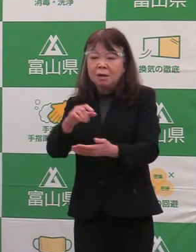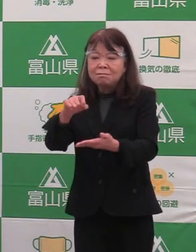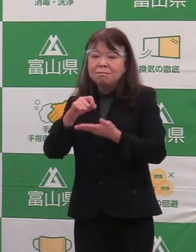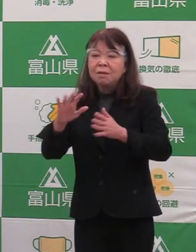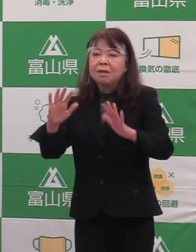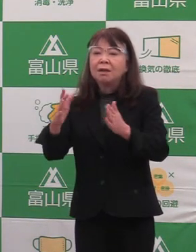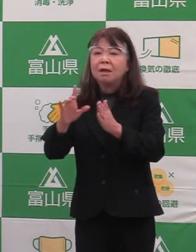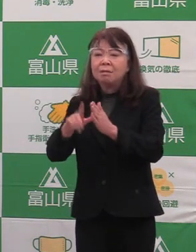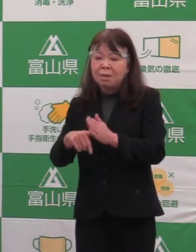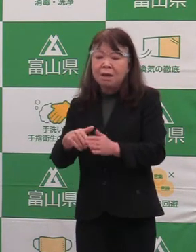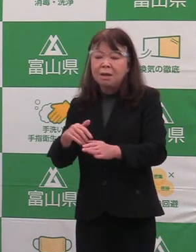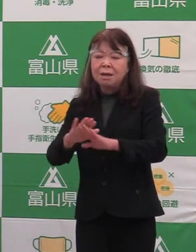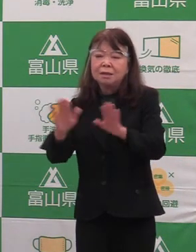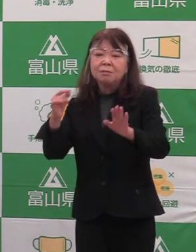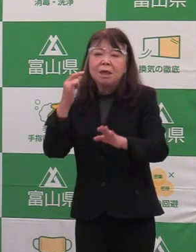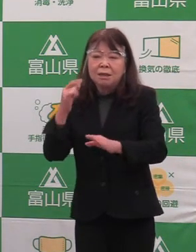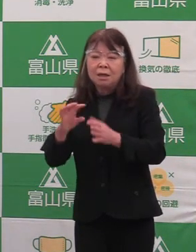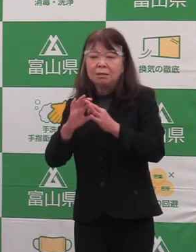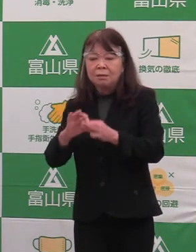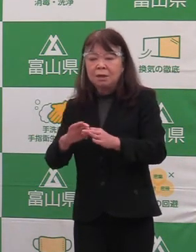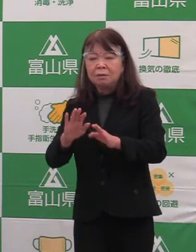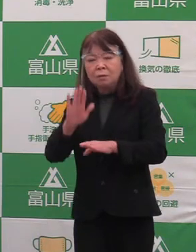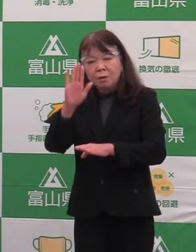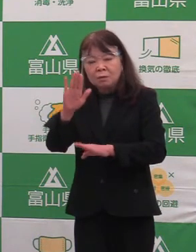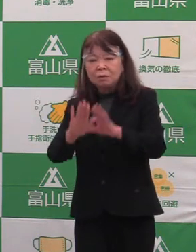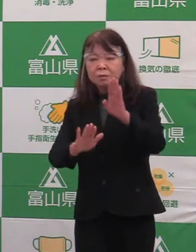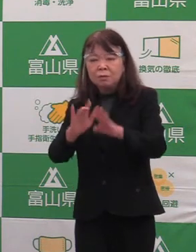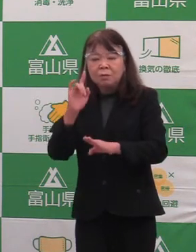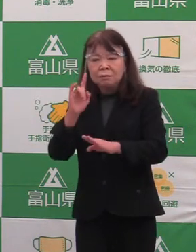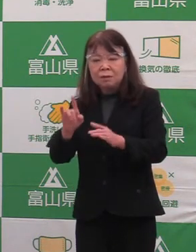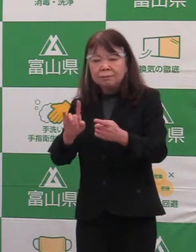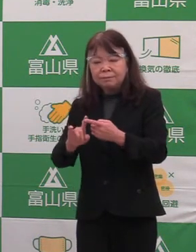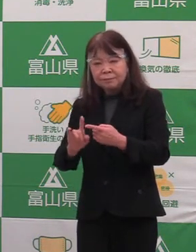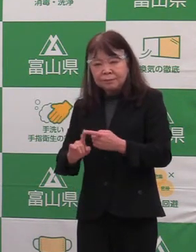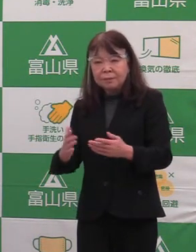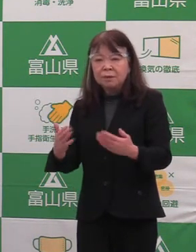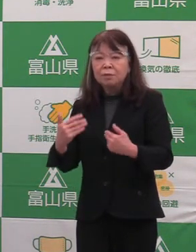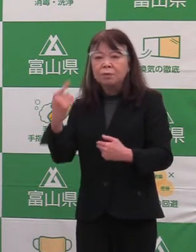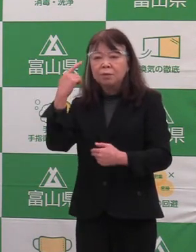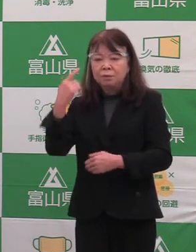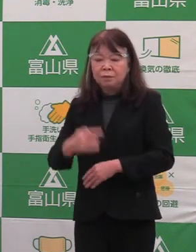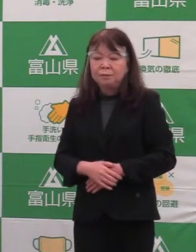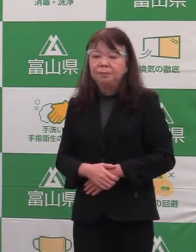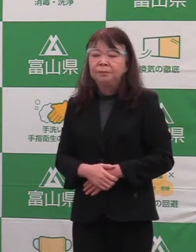たりはもう少し状況を 見なければというふうに思ってます。それはやはり、